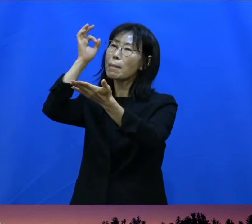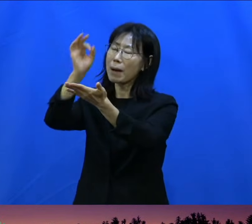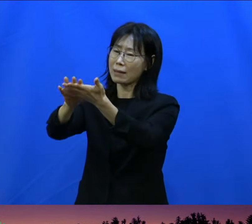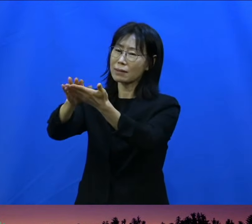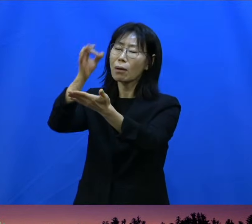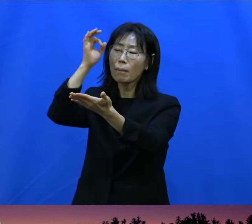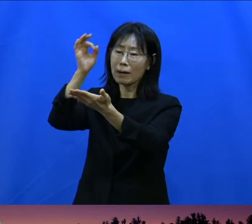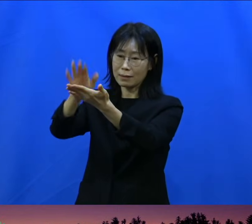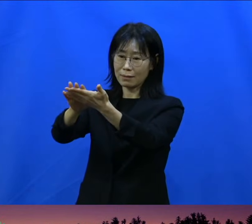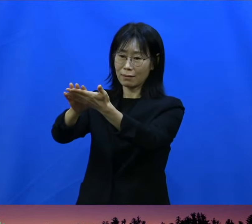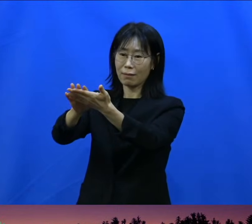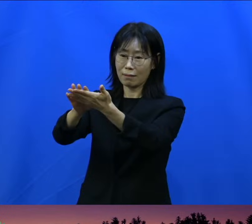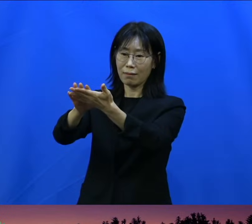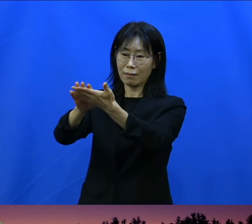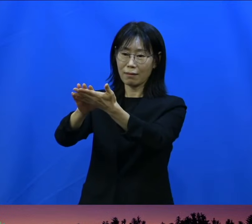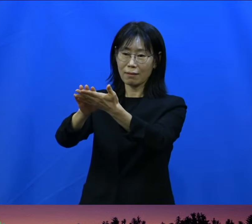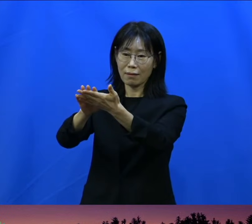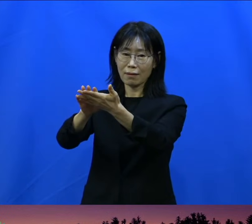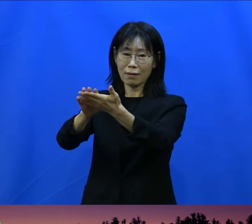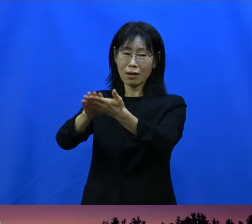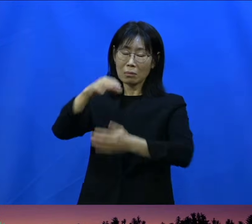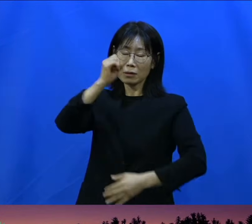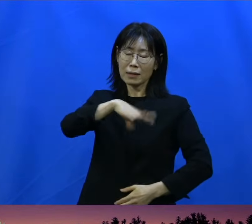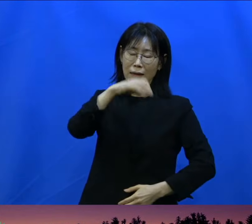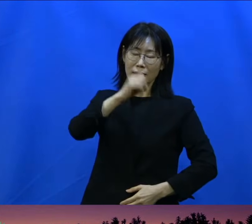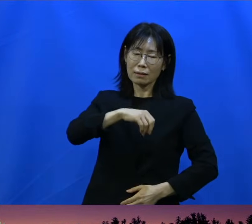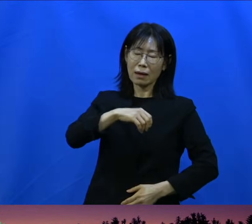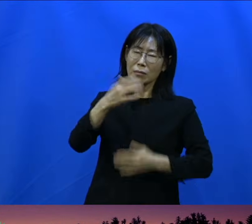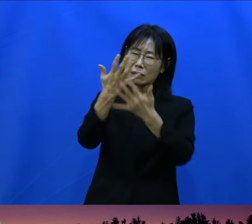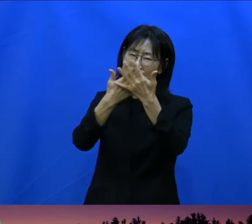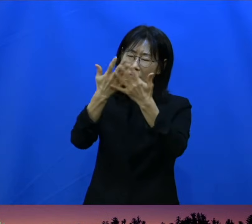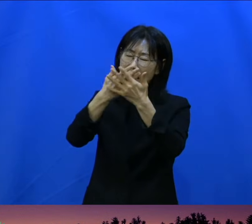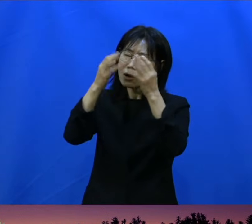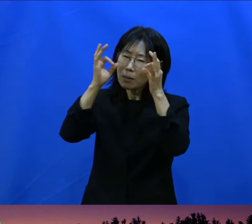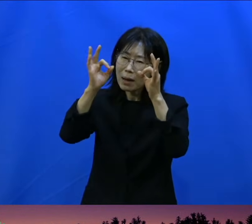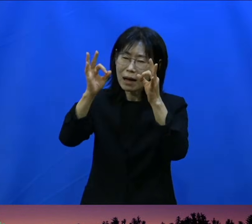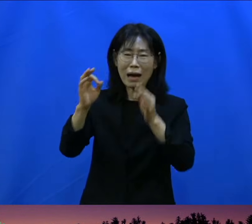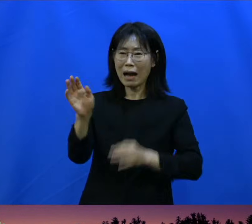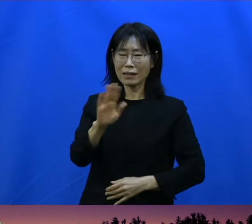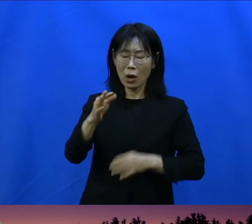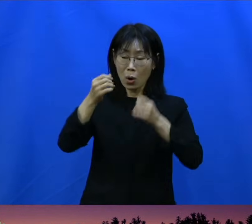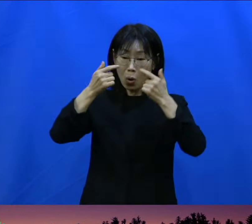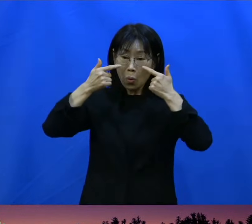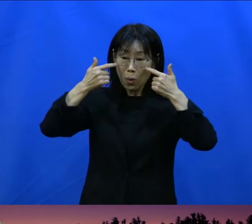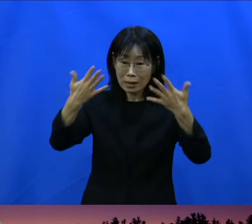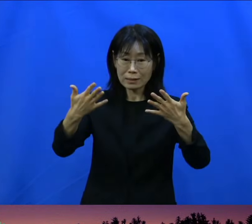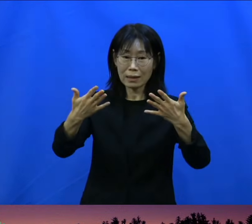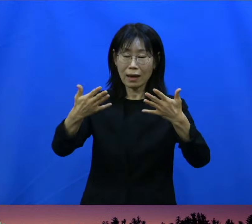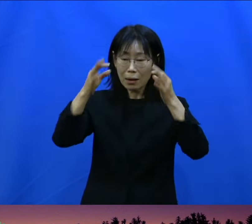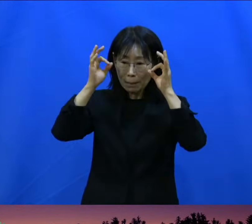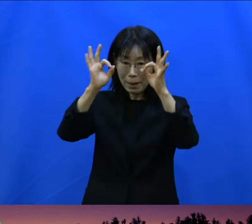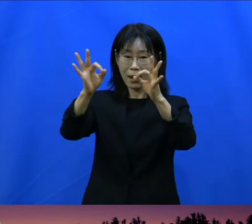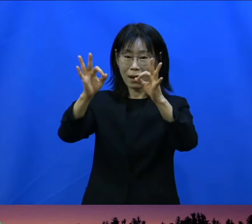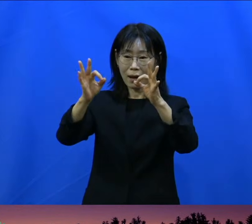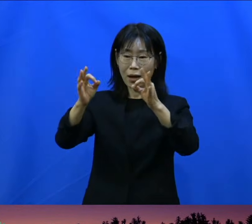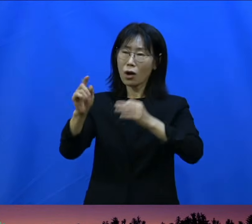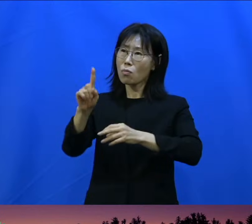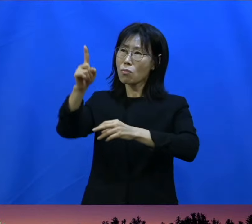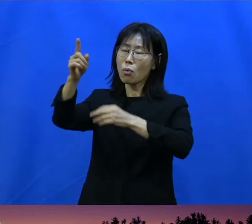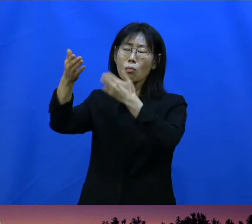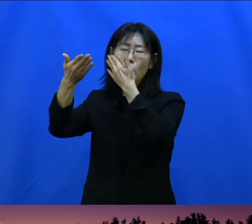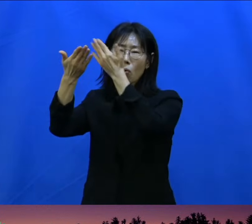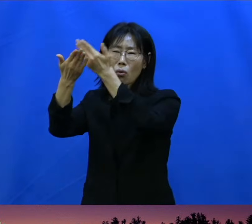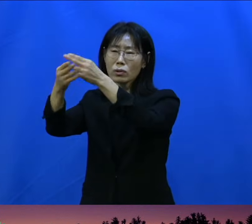게 아니고 굉장히 구체적인 걸 보여주는 겁니다. 그림이 선명한 거예요. 보좌에 앉으신 하나님, 그 옷자락은 성전에